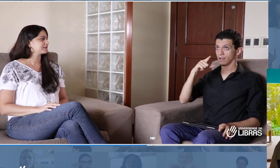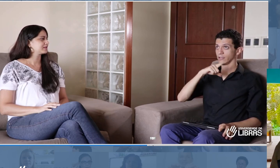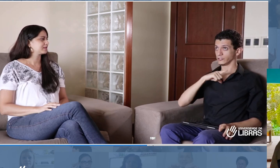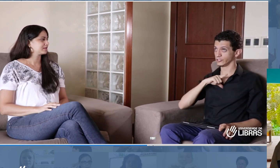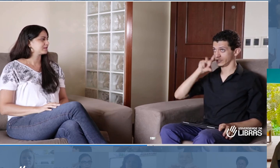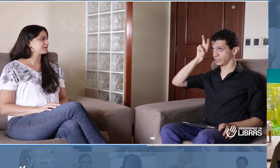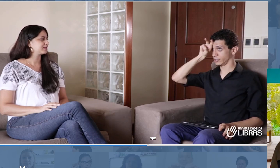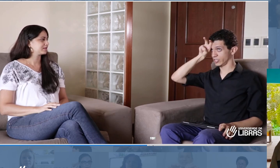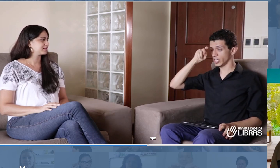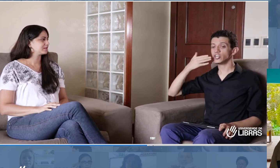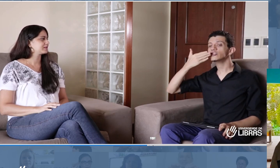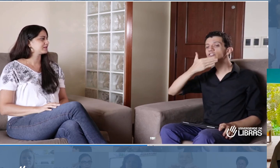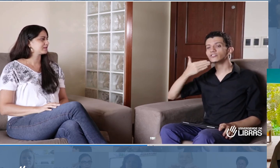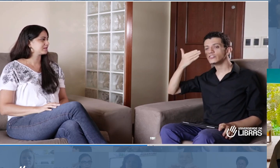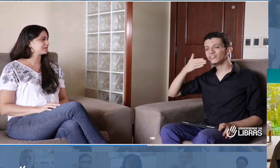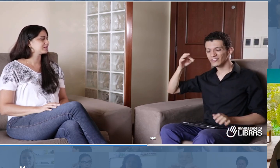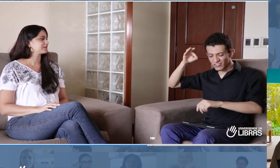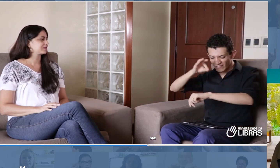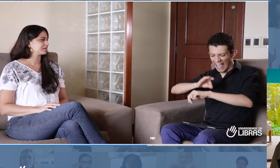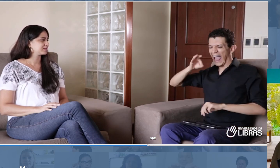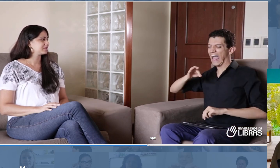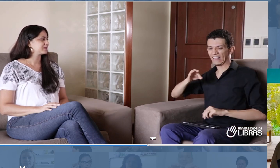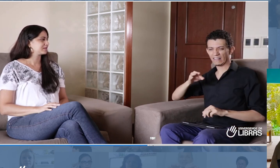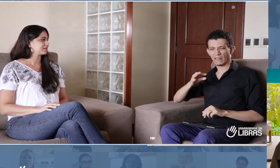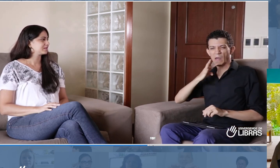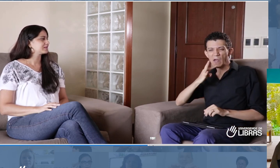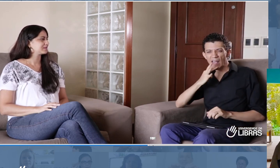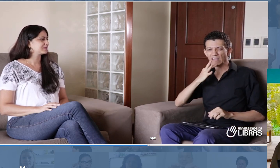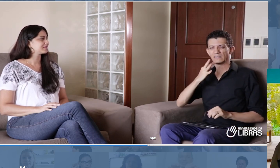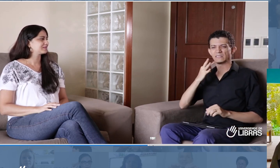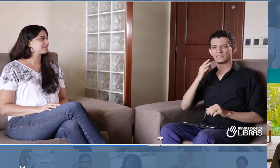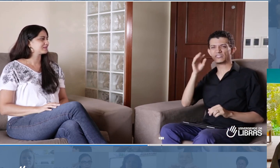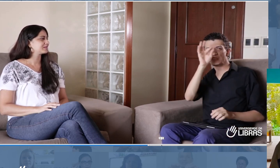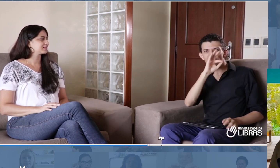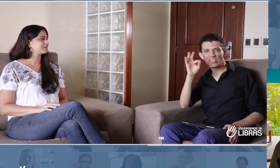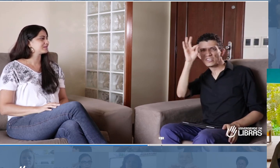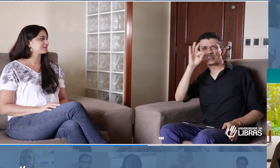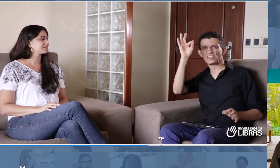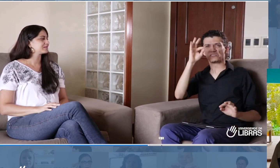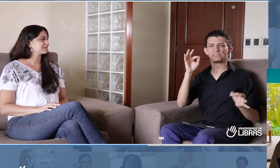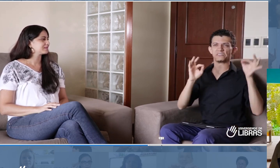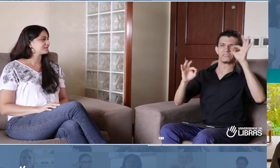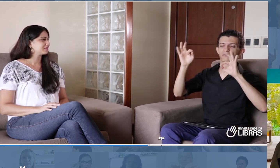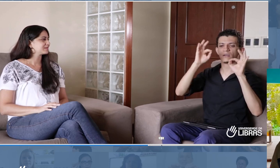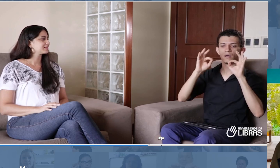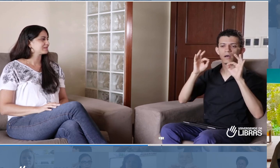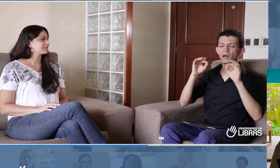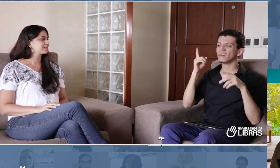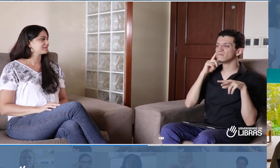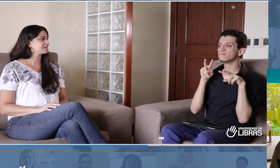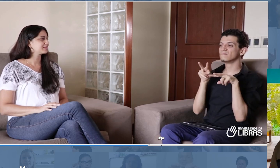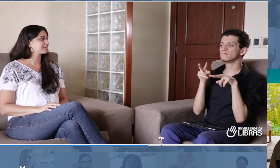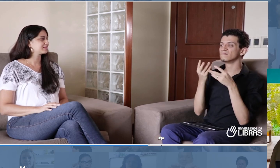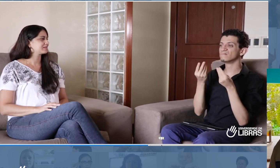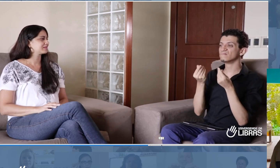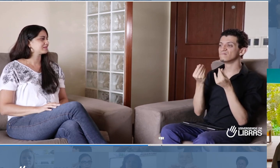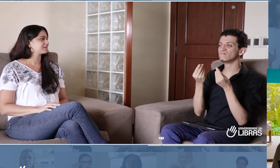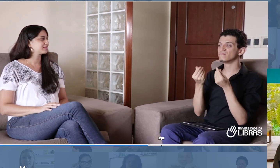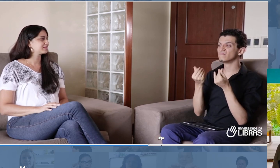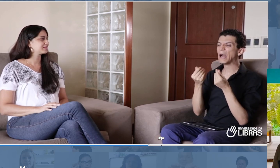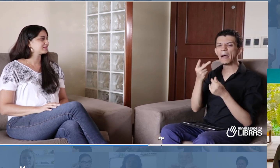Libras, estruturas gramaticais, de montagem de frase e tudo mais na Libras, que eu, Madison, demorei mais